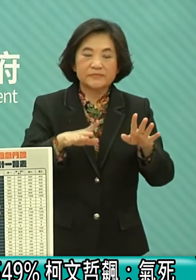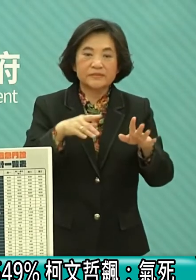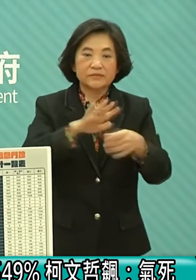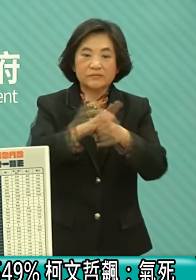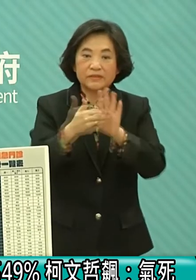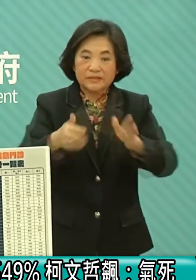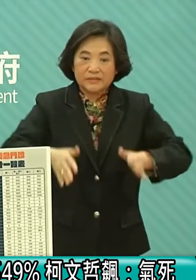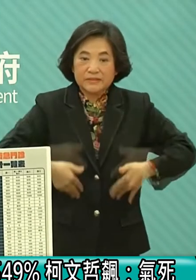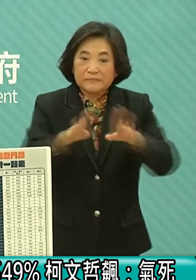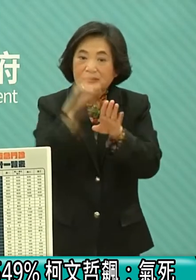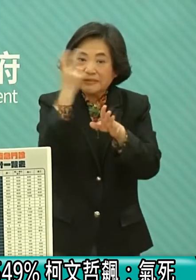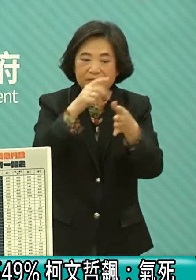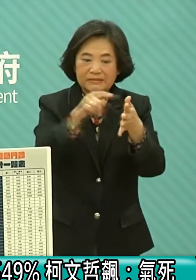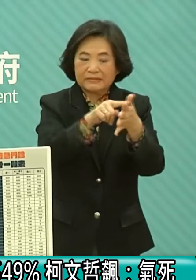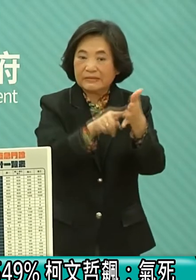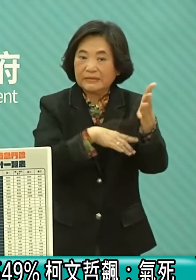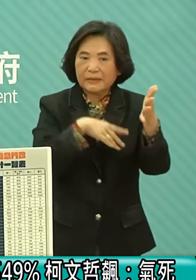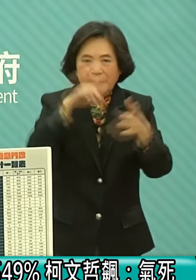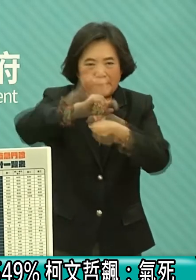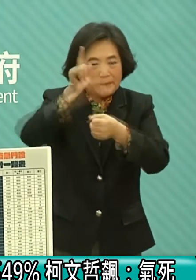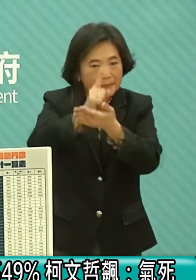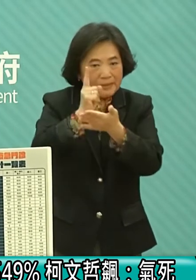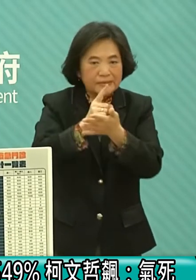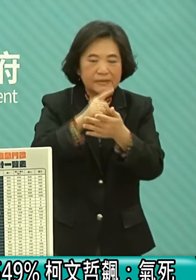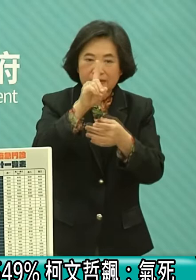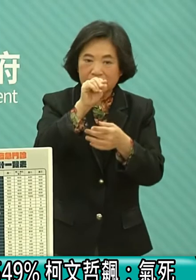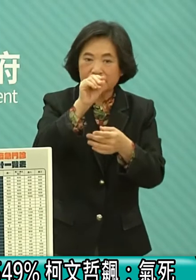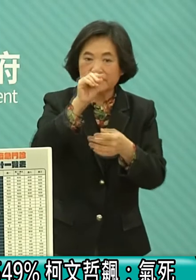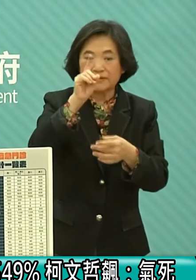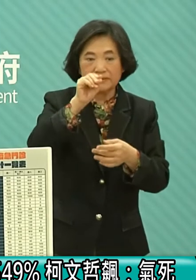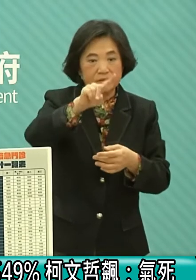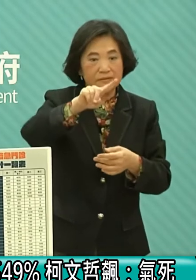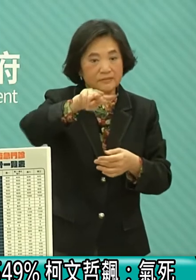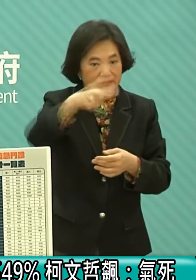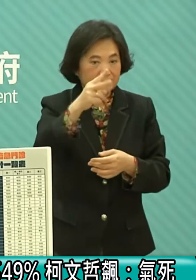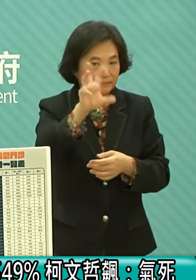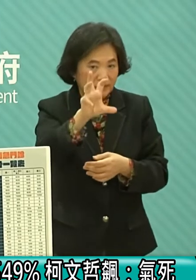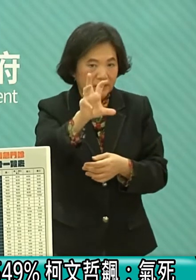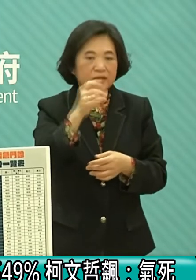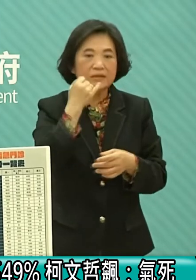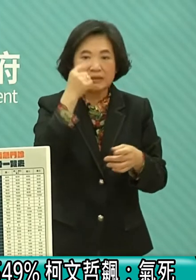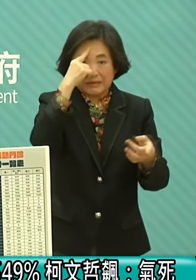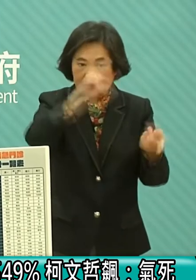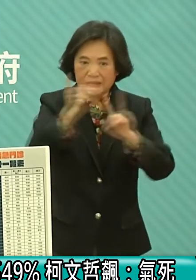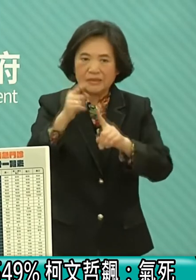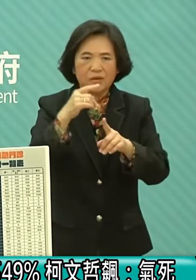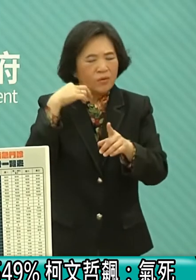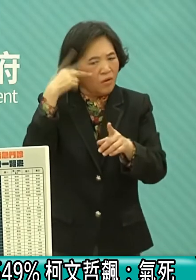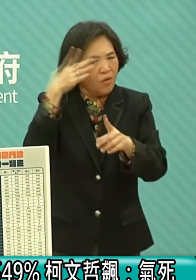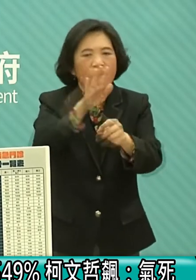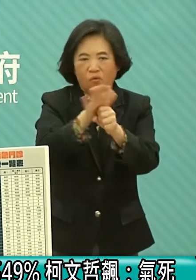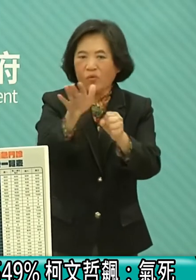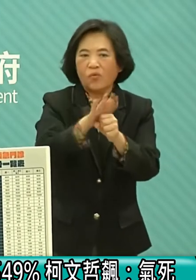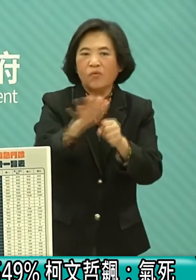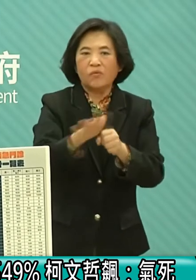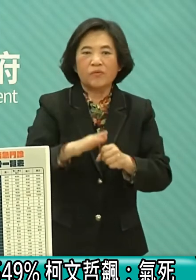门诊每日的运作量哦，已经加到了11280，理论上是够，应该没问